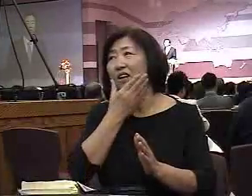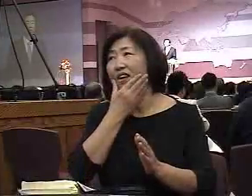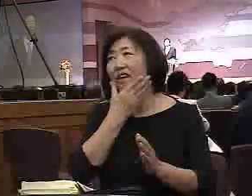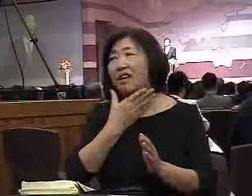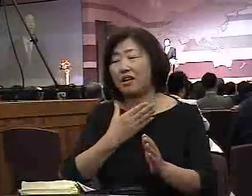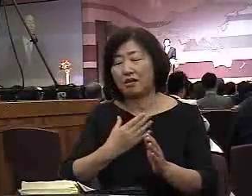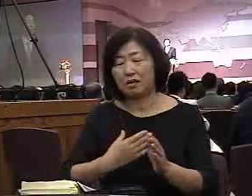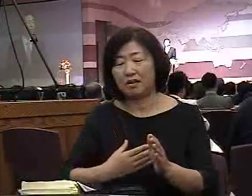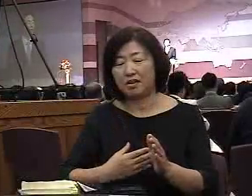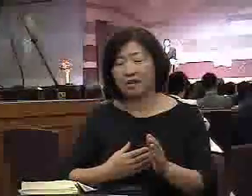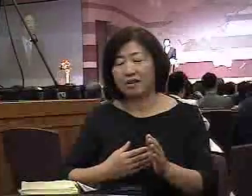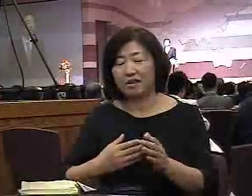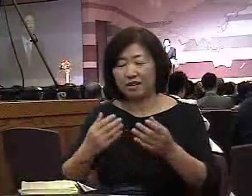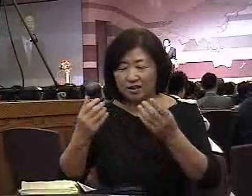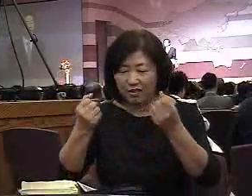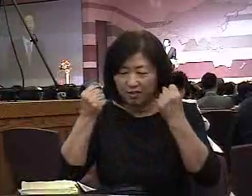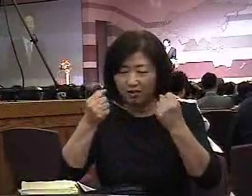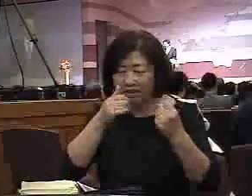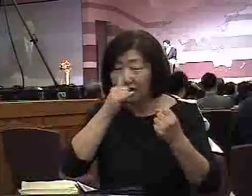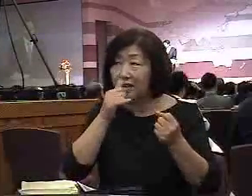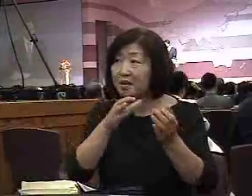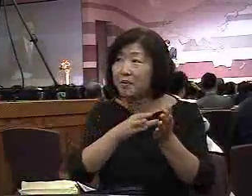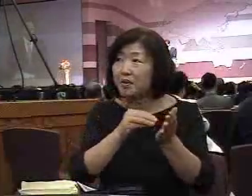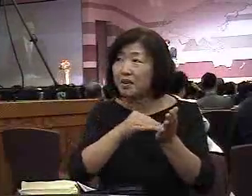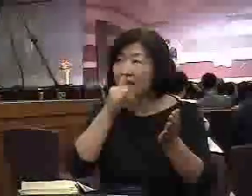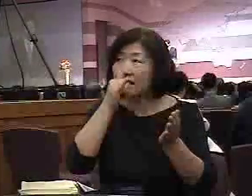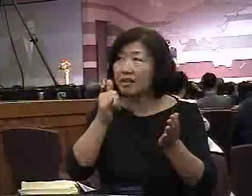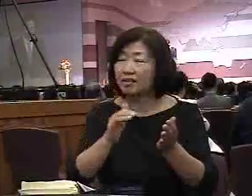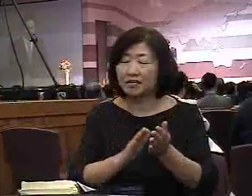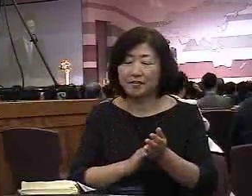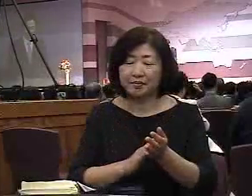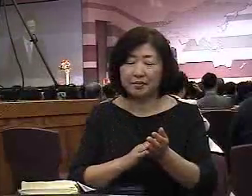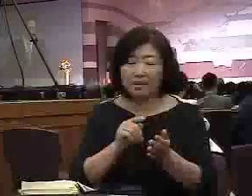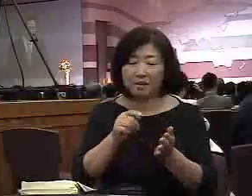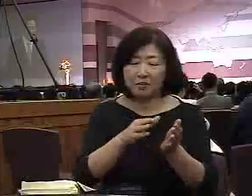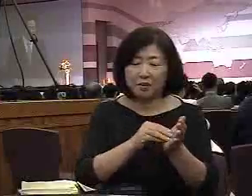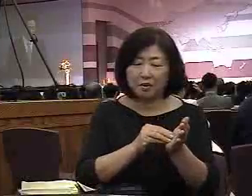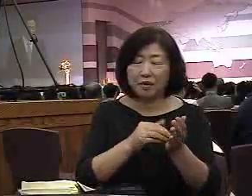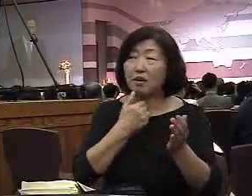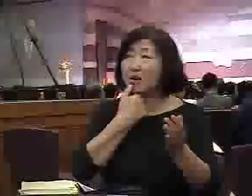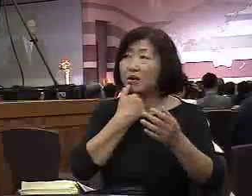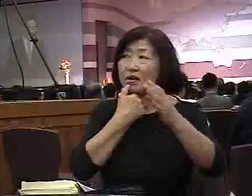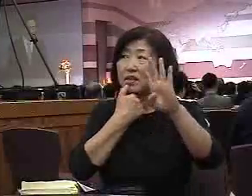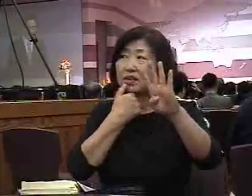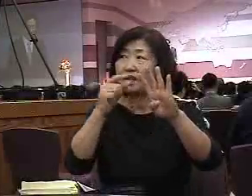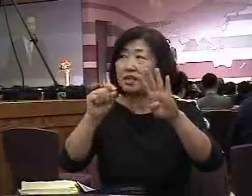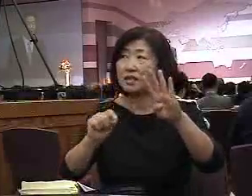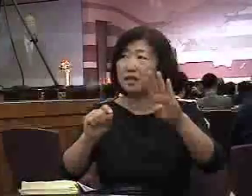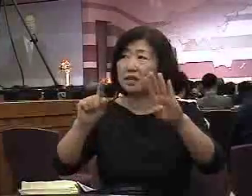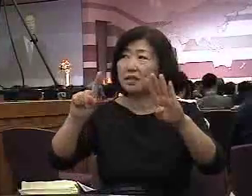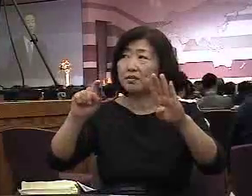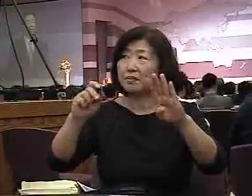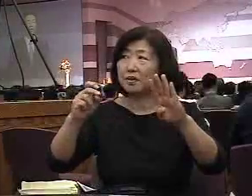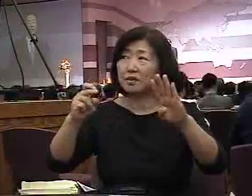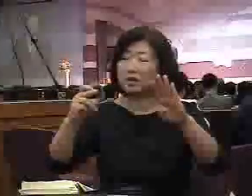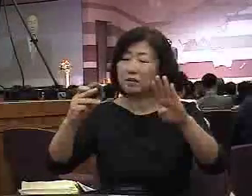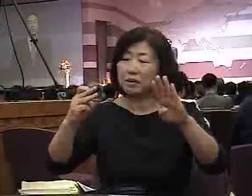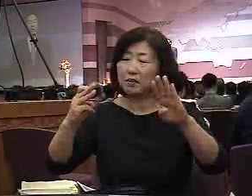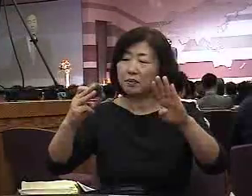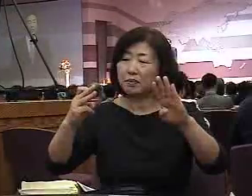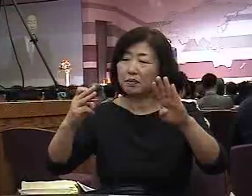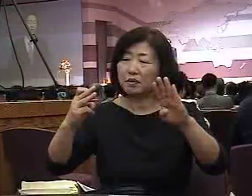주는 졸업할 수 있었던 비결이 있습니다. 그 비결은 로마서 4장 17절에 이